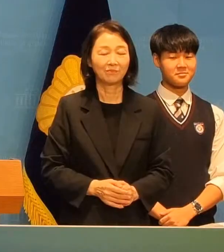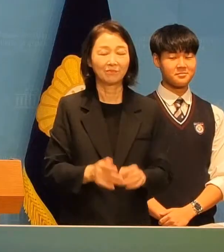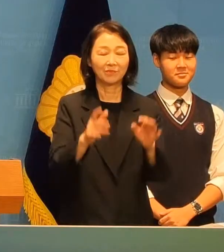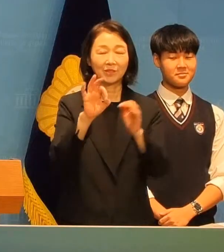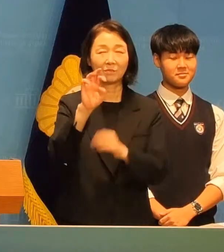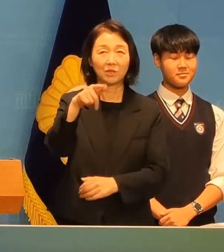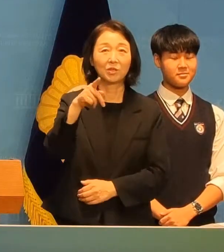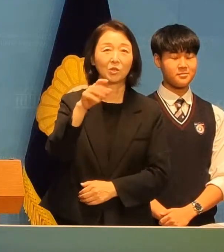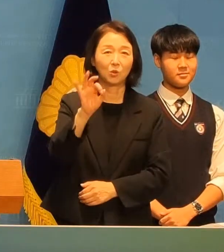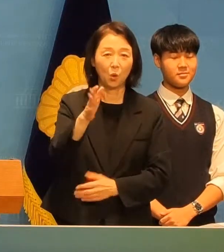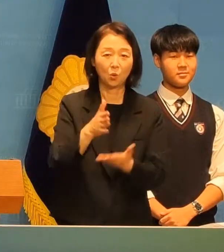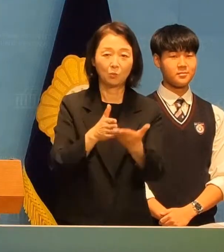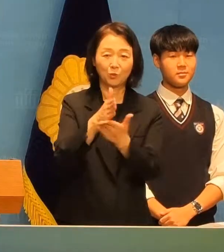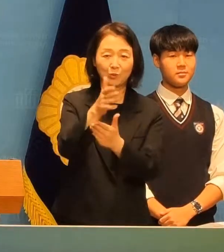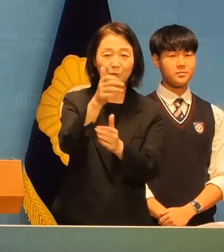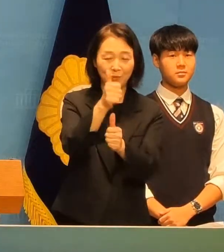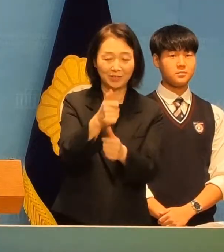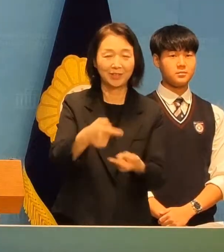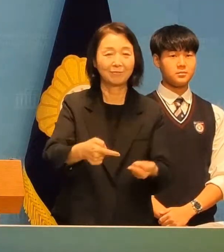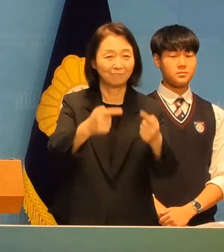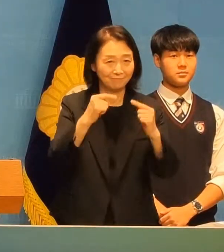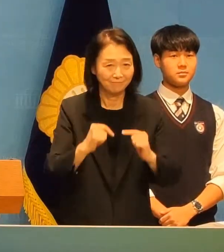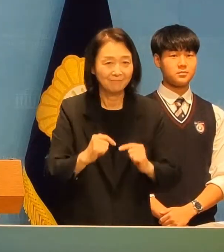김극동 부분과장 참석해 주셨습니다.